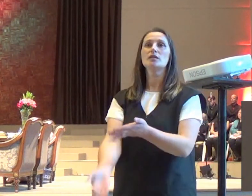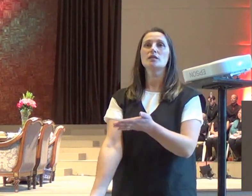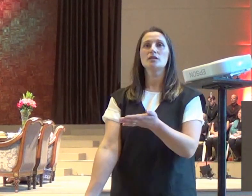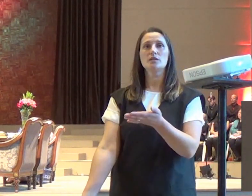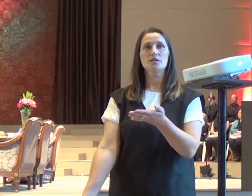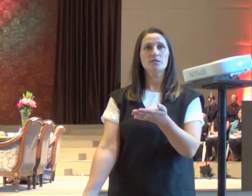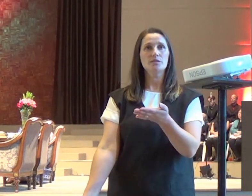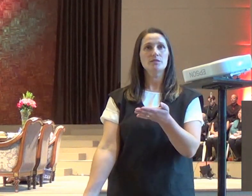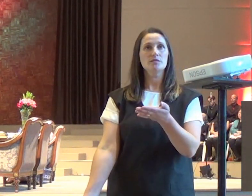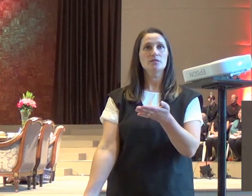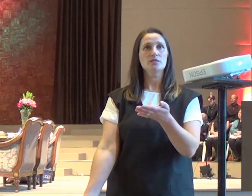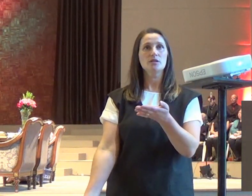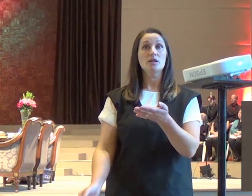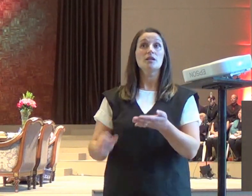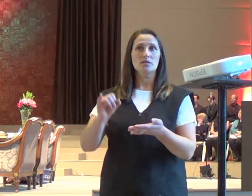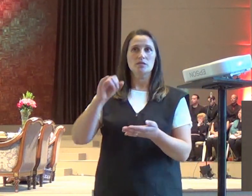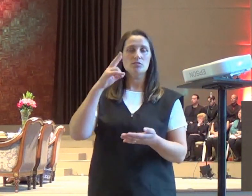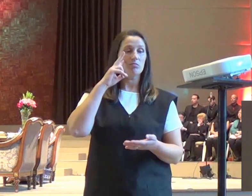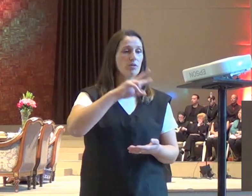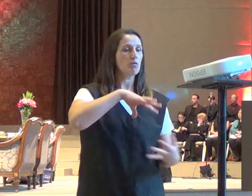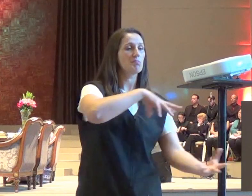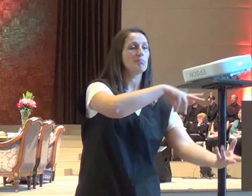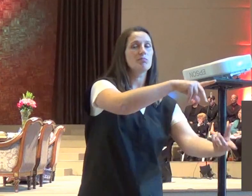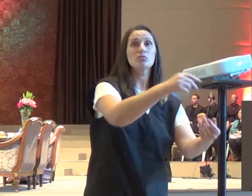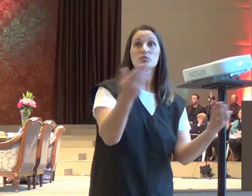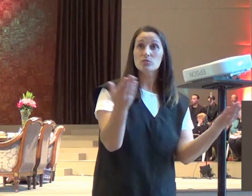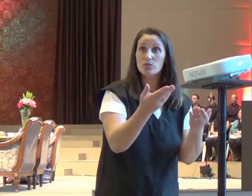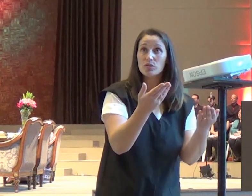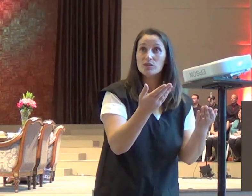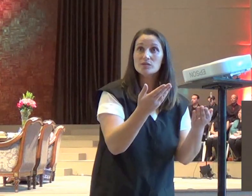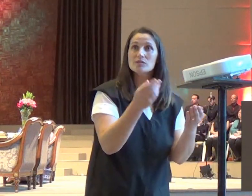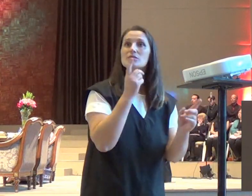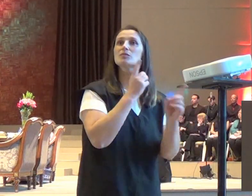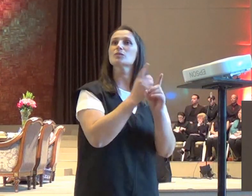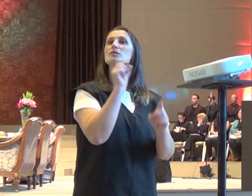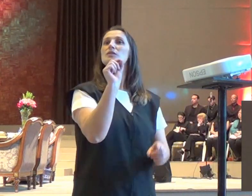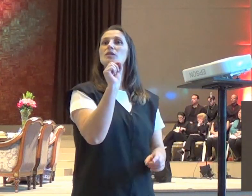E se você olhar para o mundo de hoje, você vai encontrar uma geração perdida.